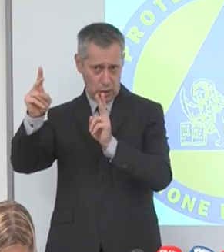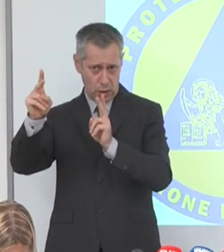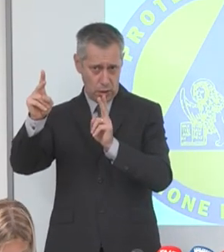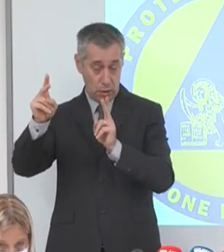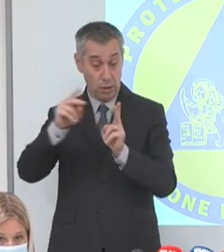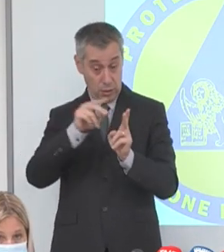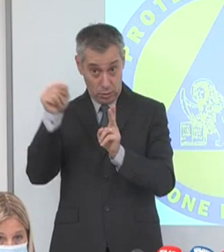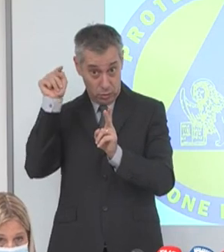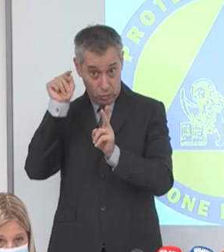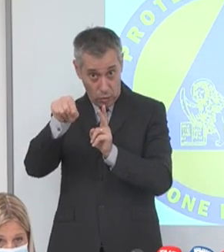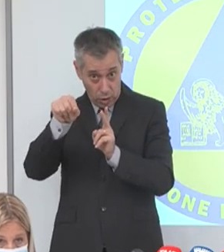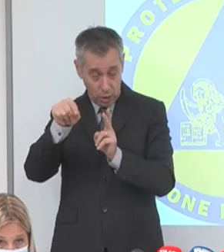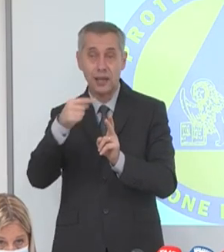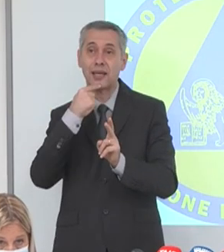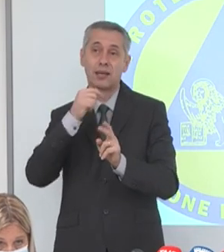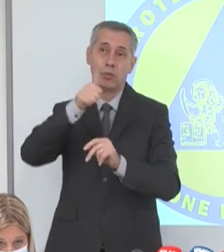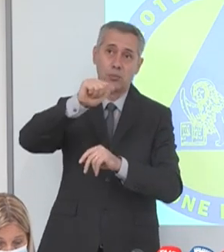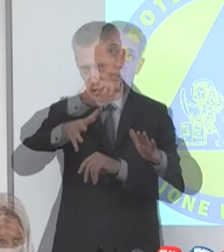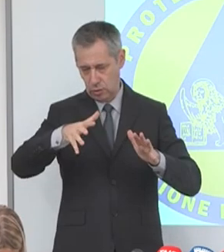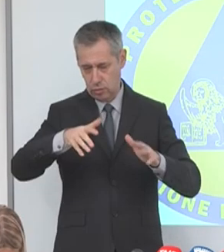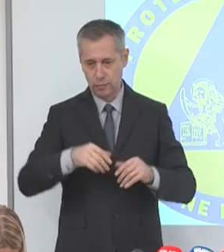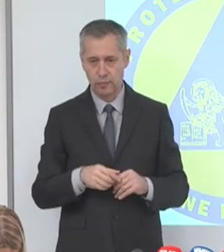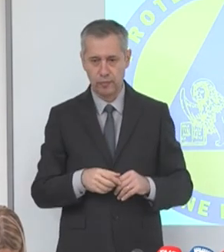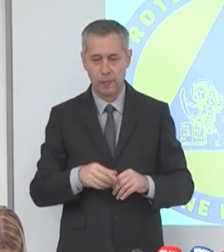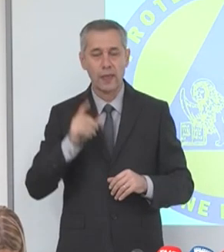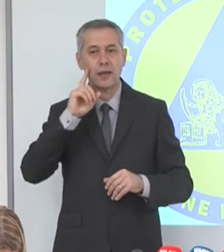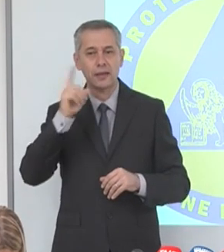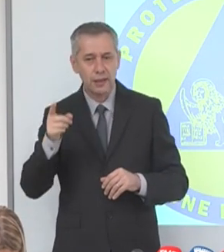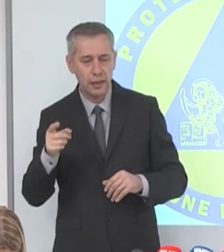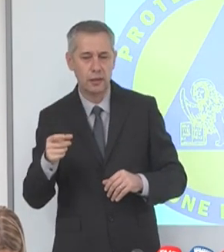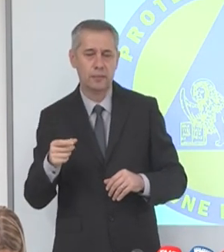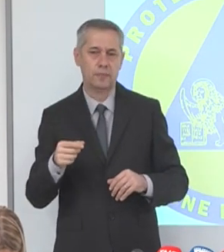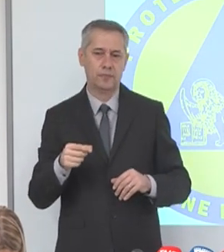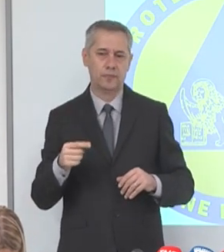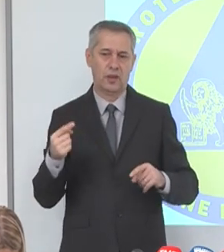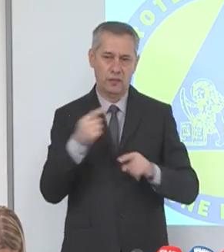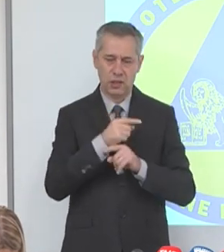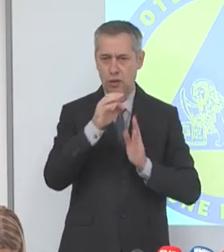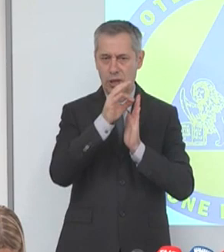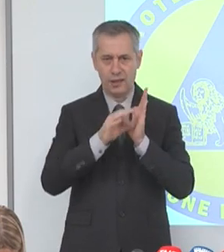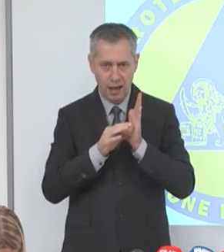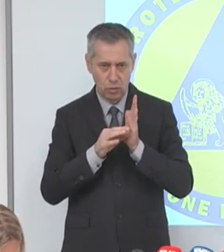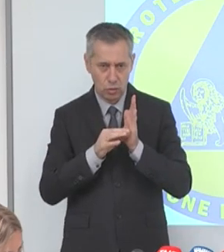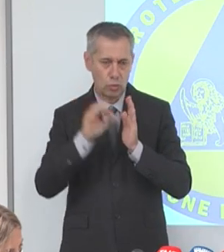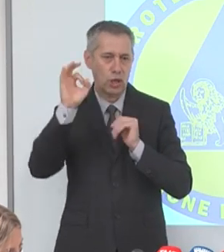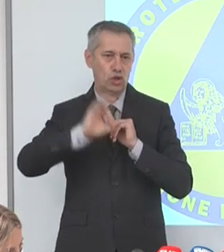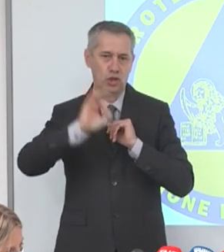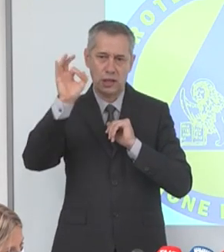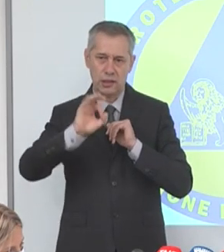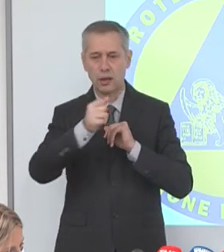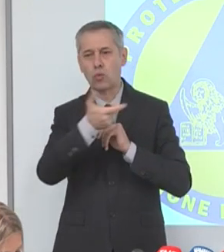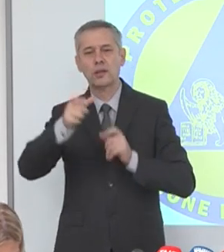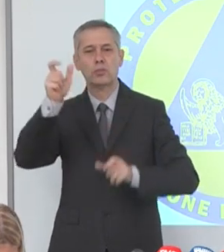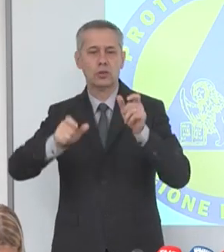avevano completato il ciclo vaccinale erano 18. Se andiamo a guardare il dato dell'incidenza, cioè quante persone